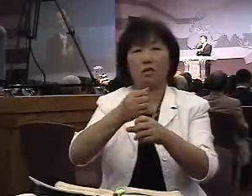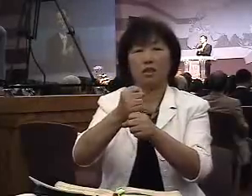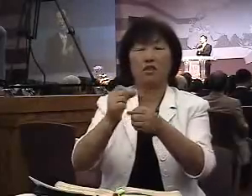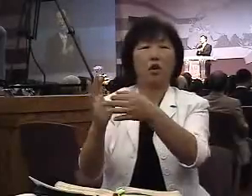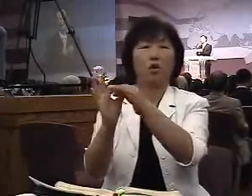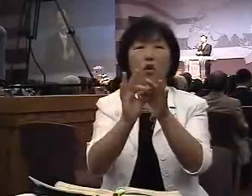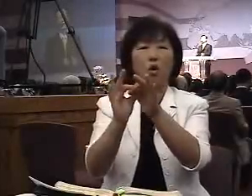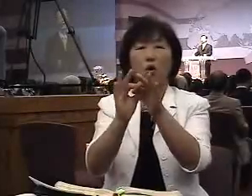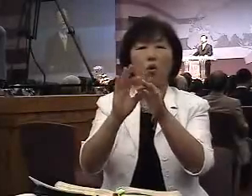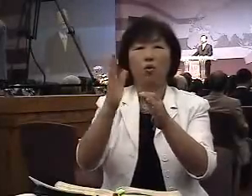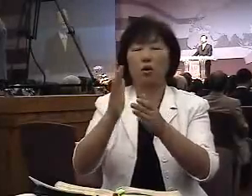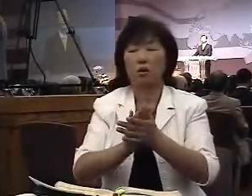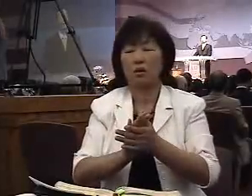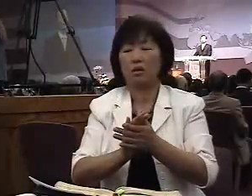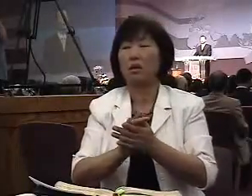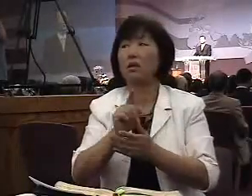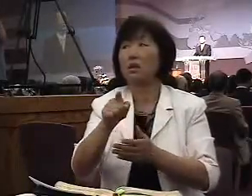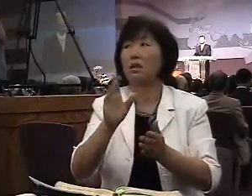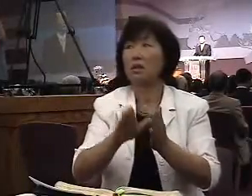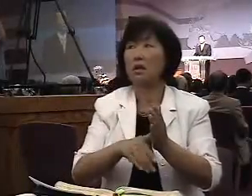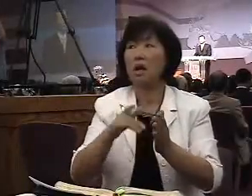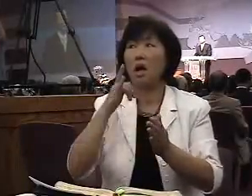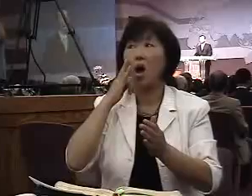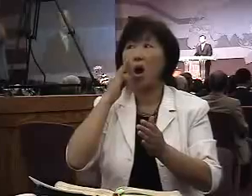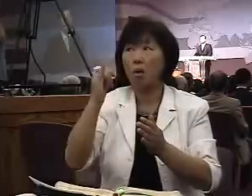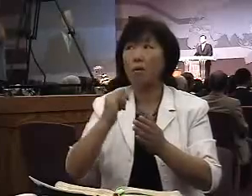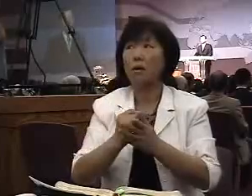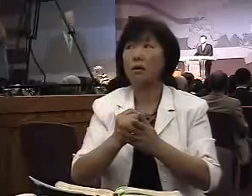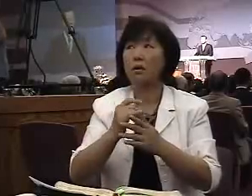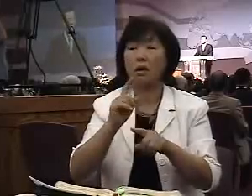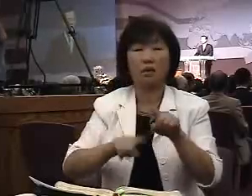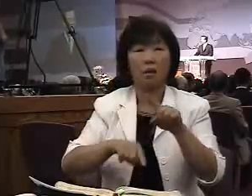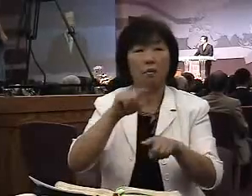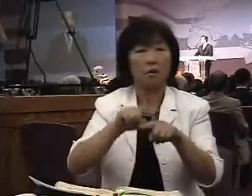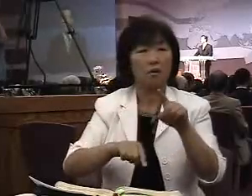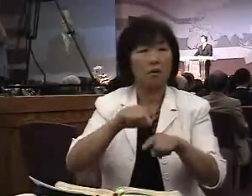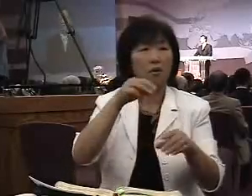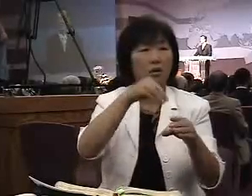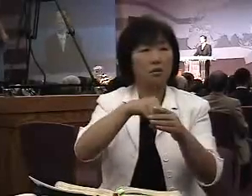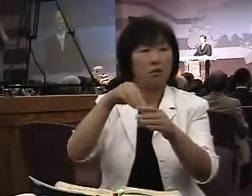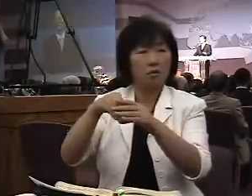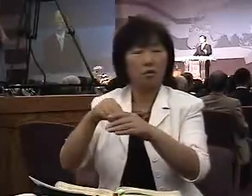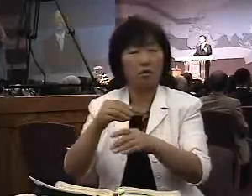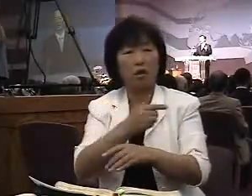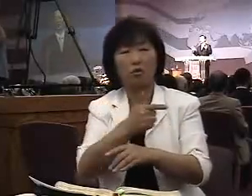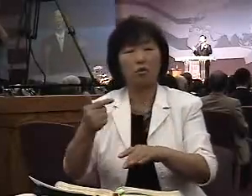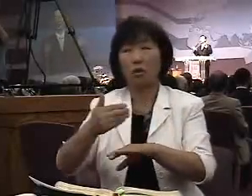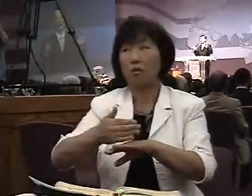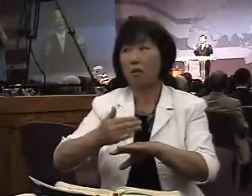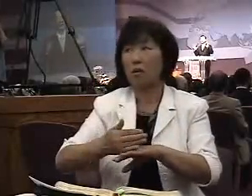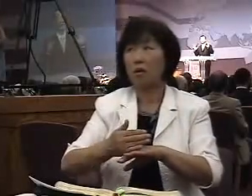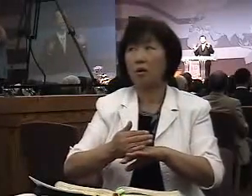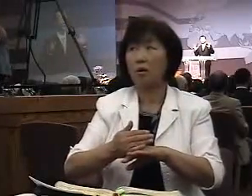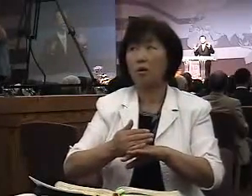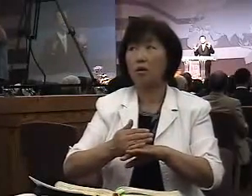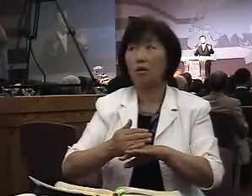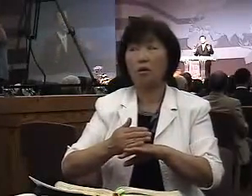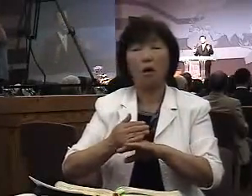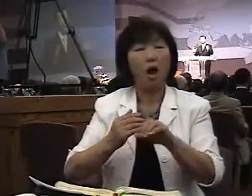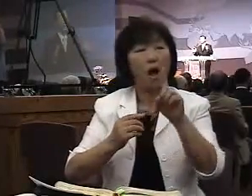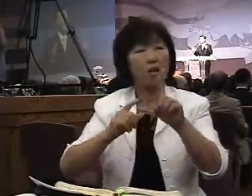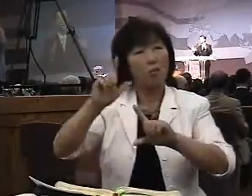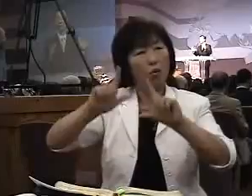되더라고요. 얼마나 그때 어머님께서 그 나무를 심어주신 게 얼마나 감사했던지 저의